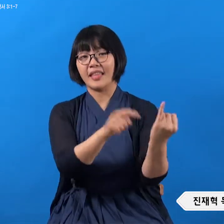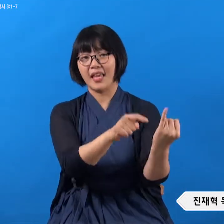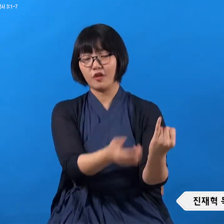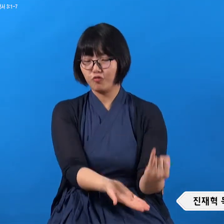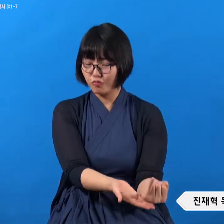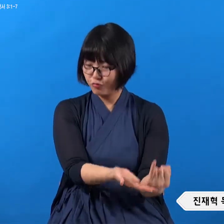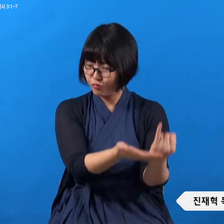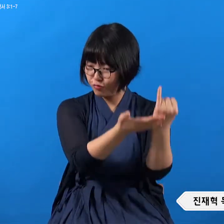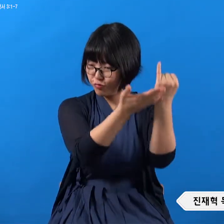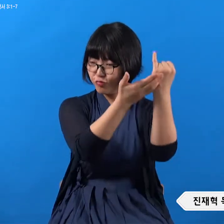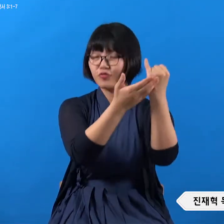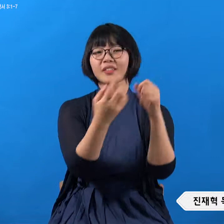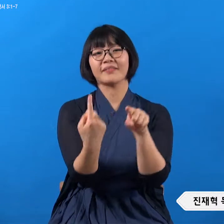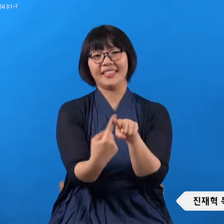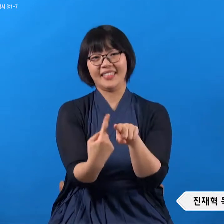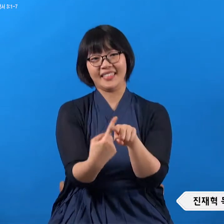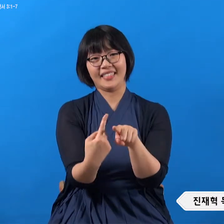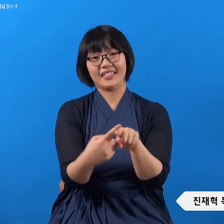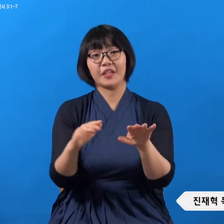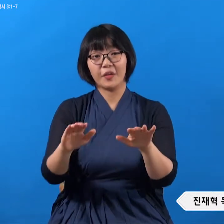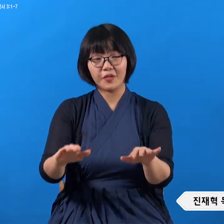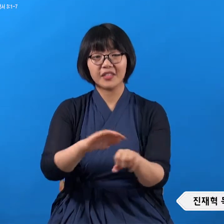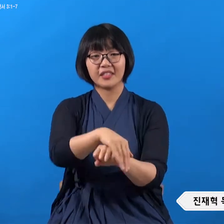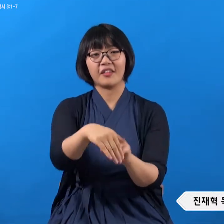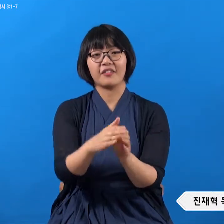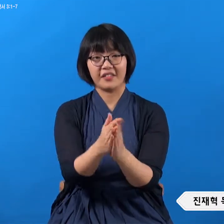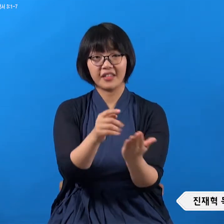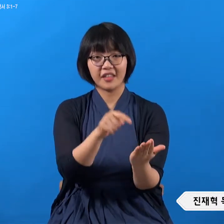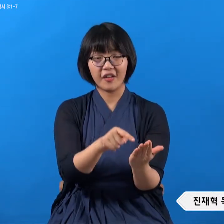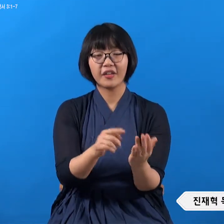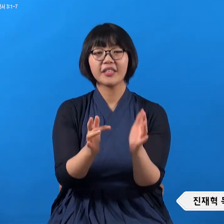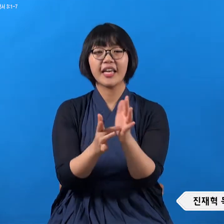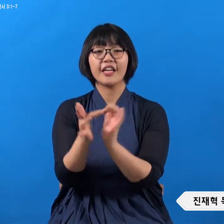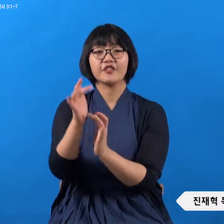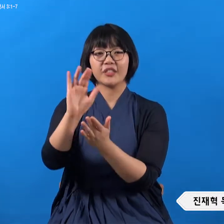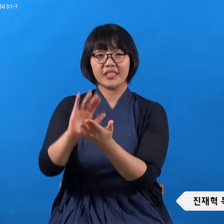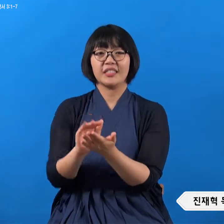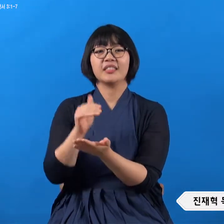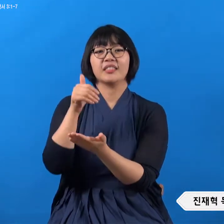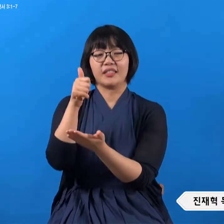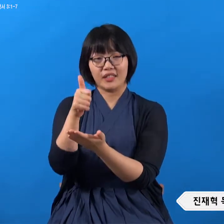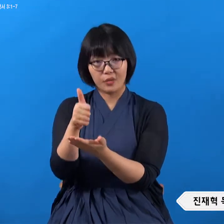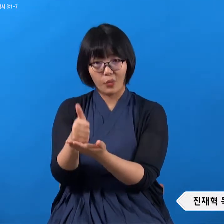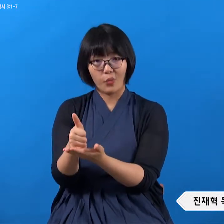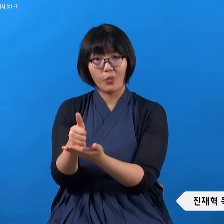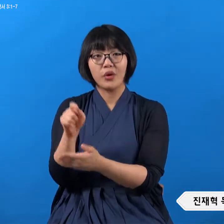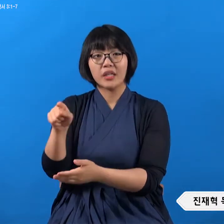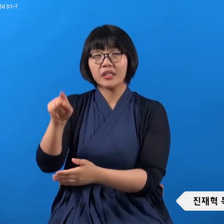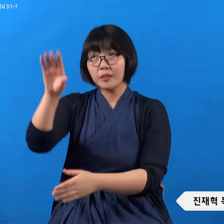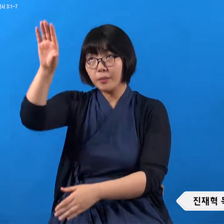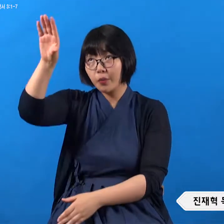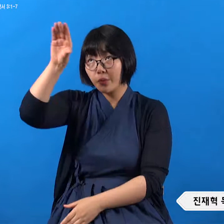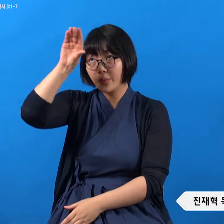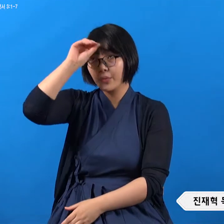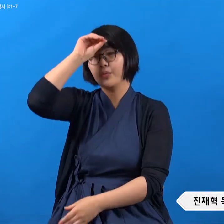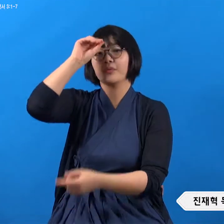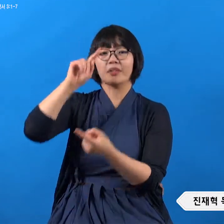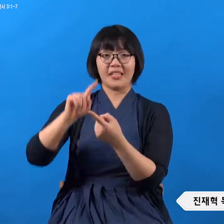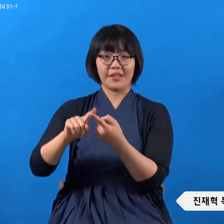아내를 존중함입니다. 오늘 성경은 바로 예수 그리스도의 그 본을